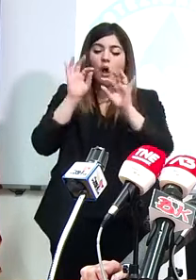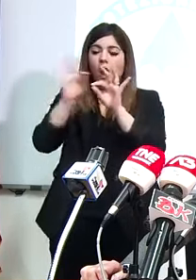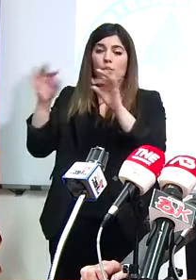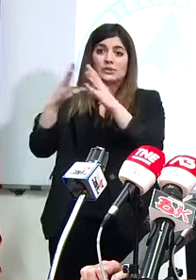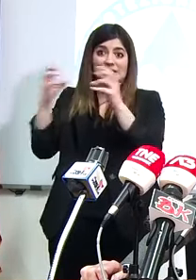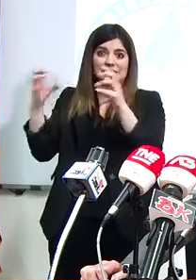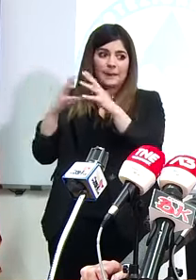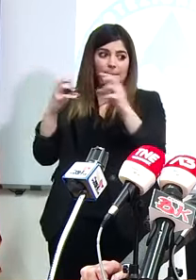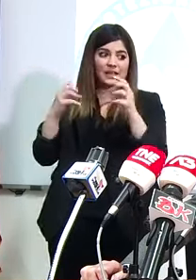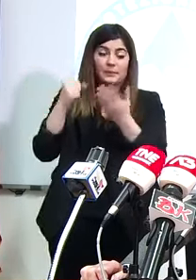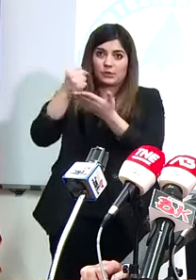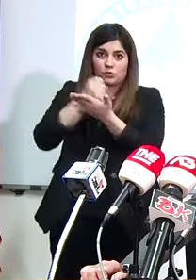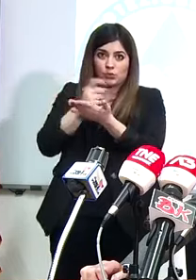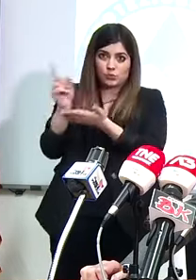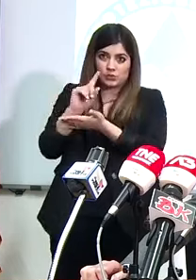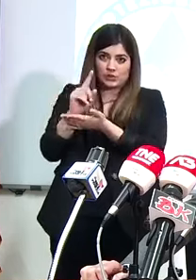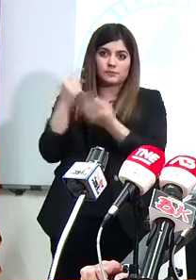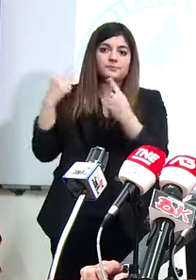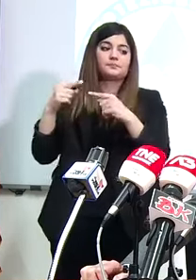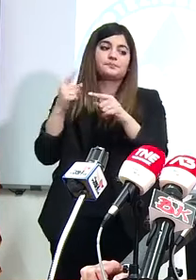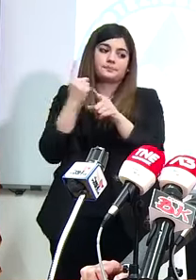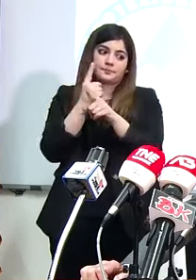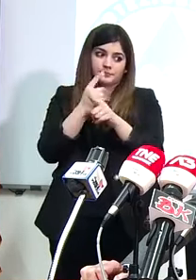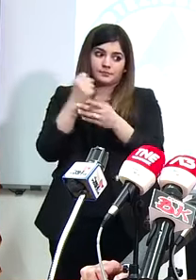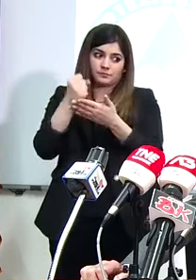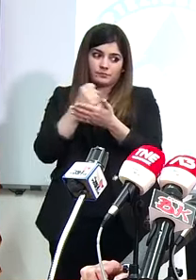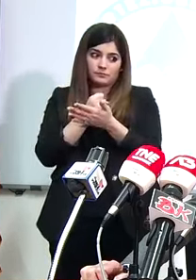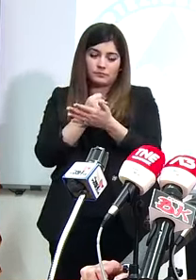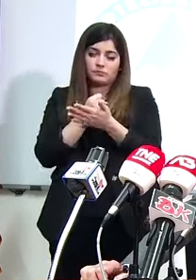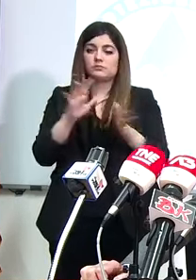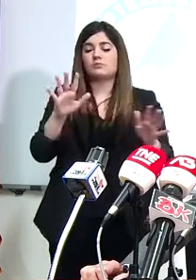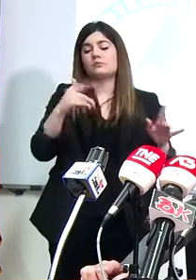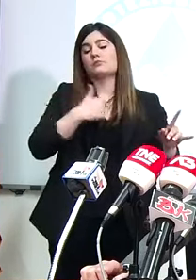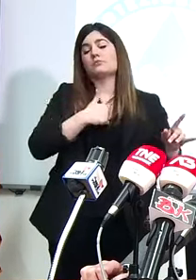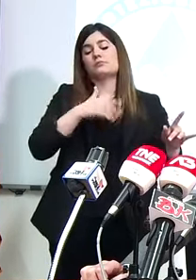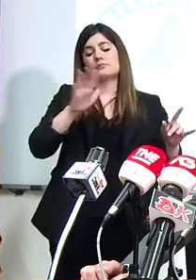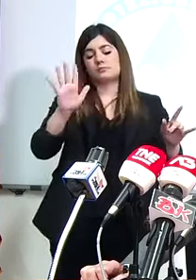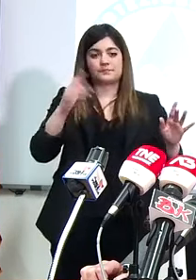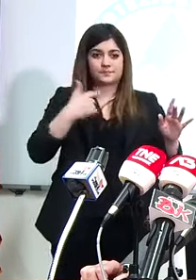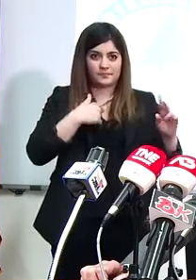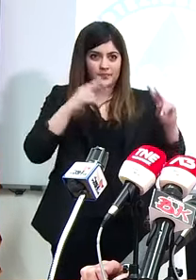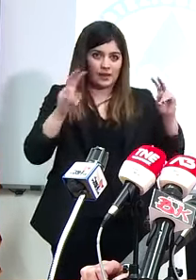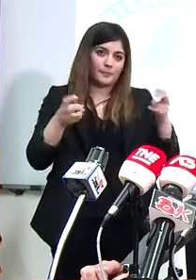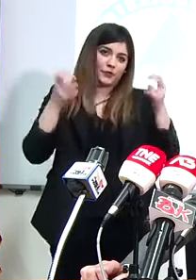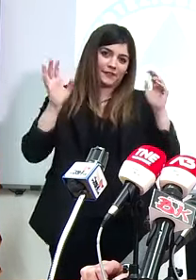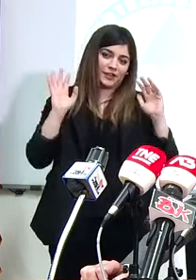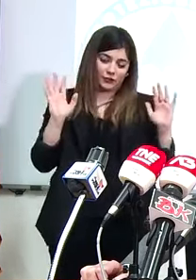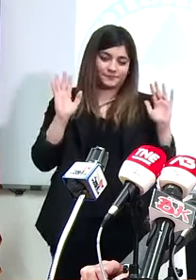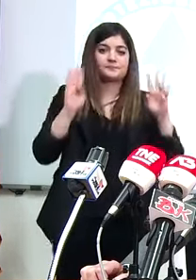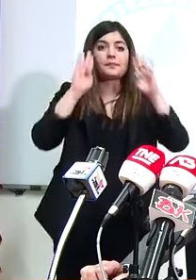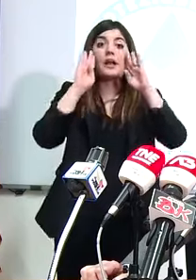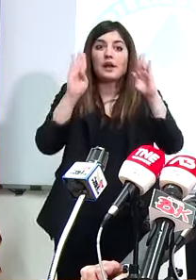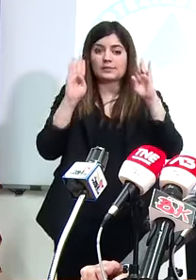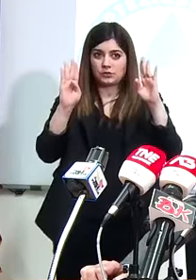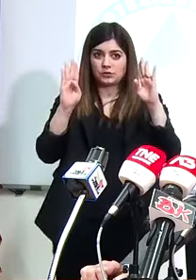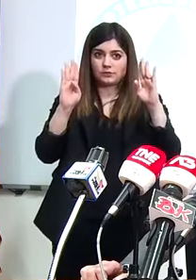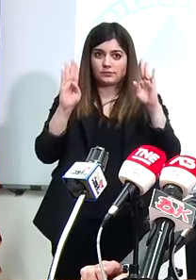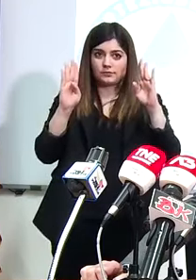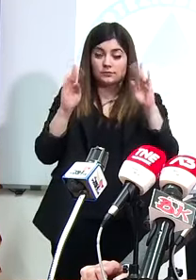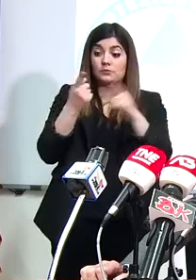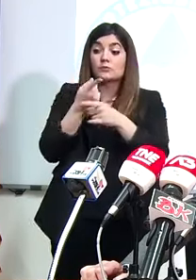di fanno lì se bisogna verificare norma perdonami e ne approfitto attenzione sono loro che devono dire siamo ben i